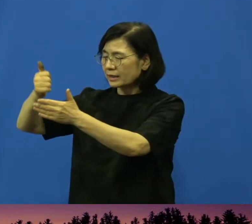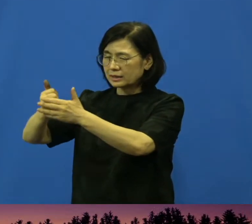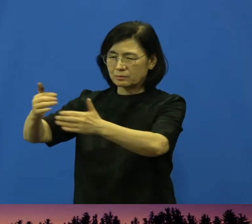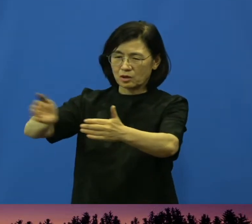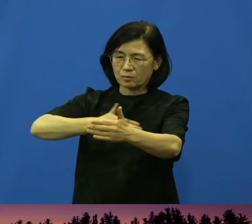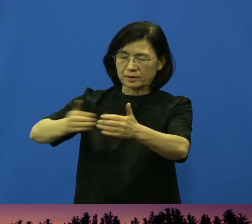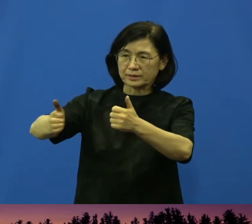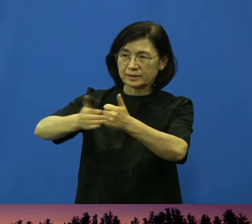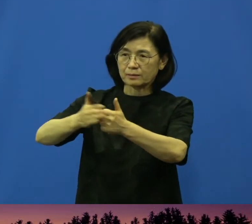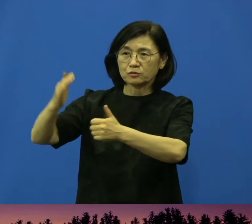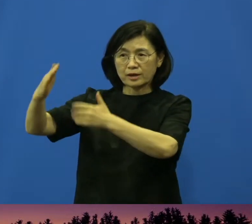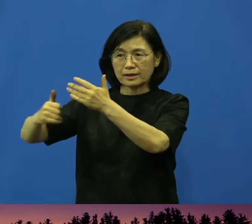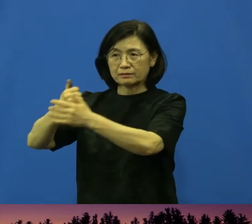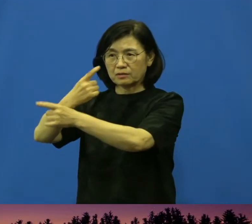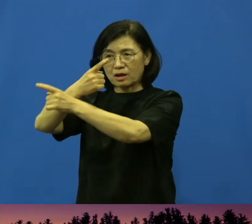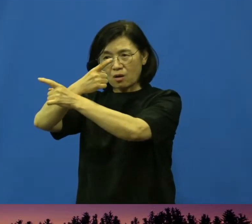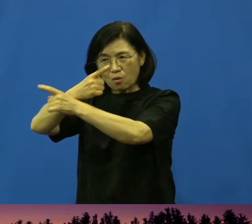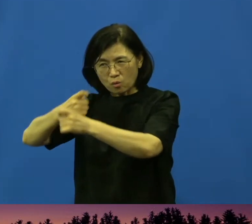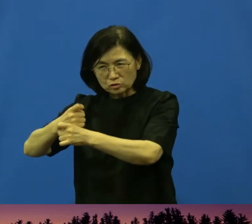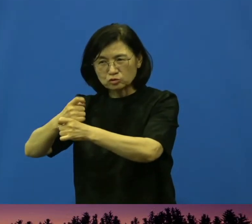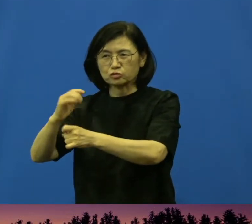때문에.